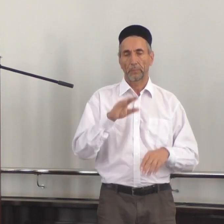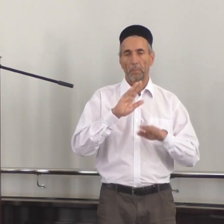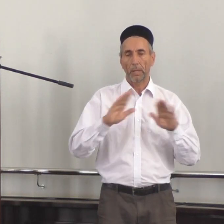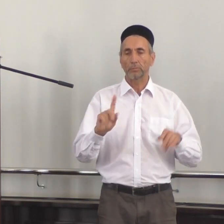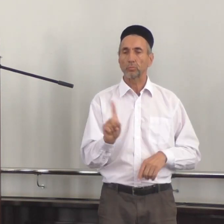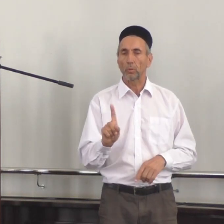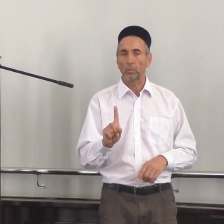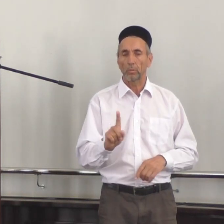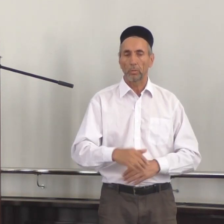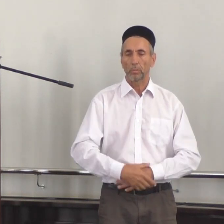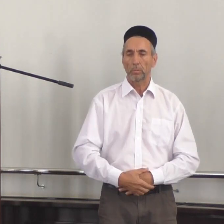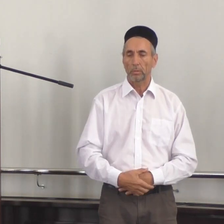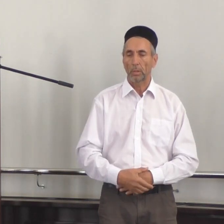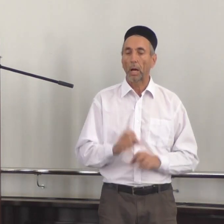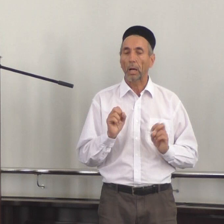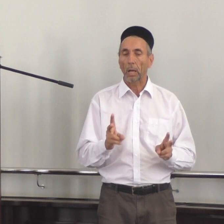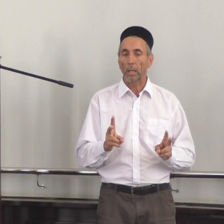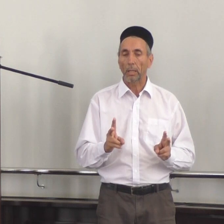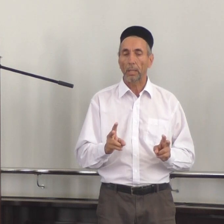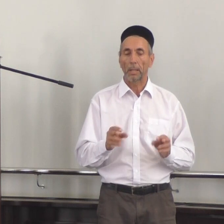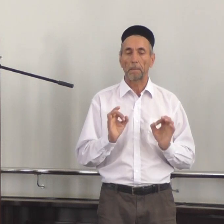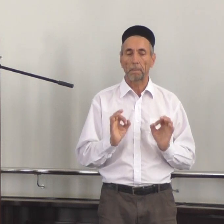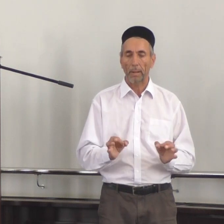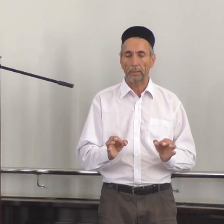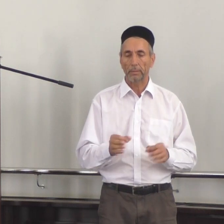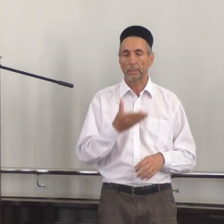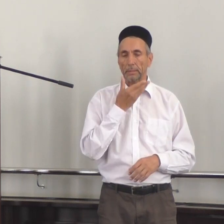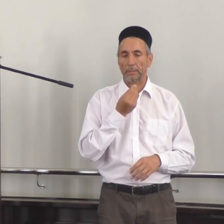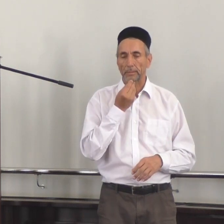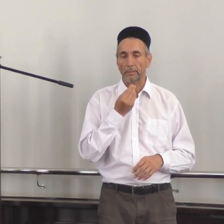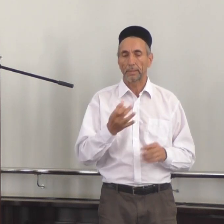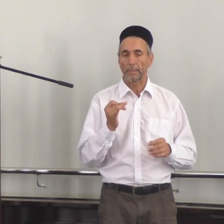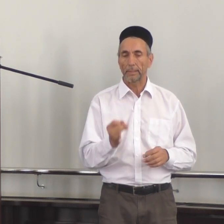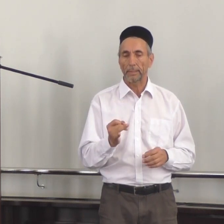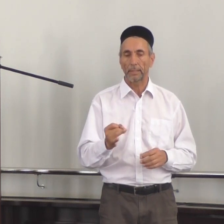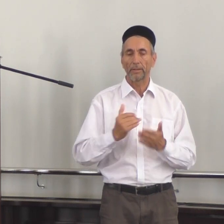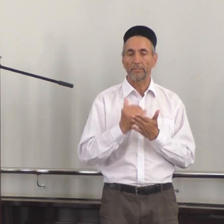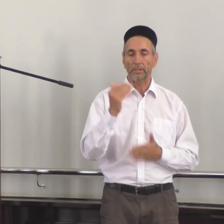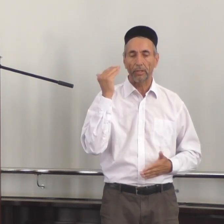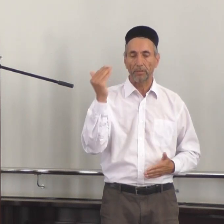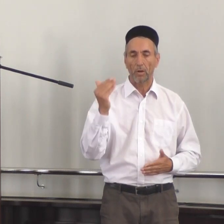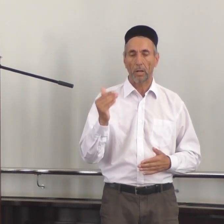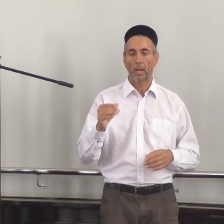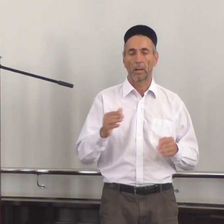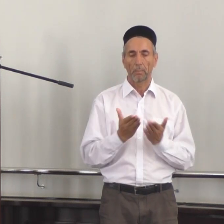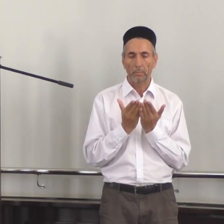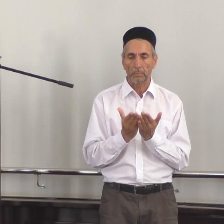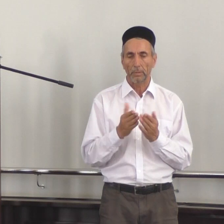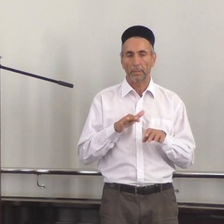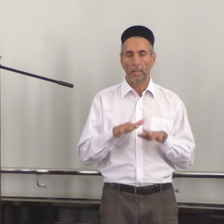Күрсәтә нәрсә? Ничек әйбәт, матур һәм Аллаһ Тәгаләгә ялварып, дуа